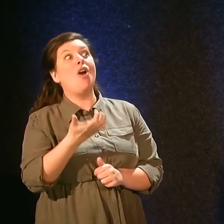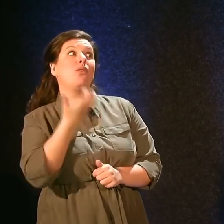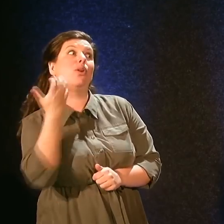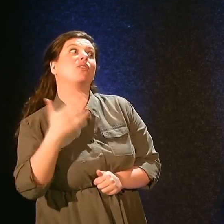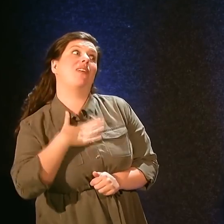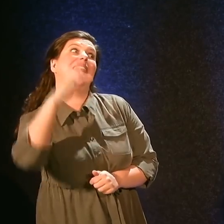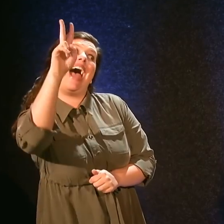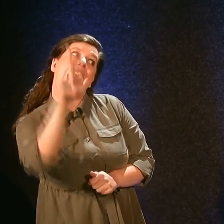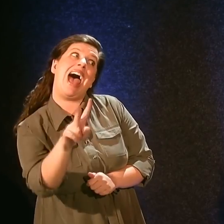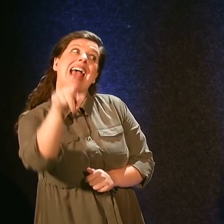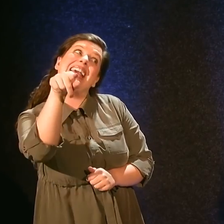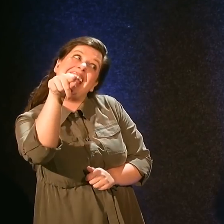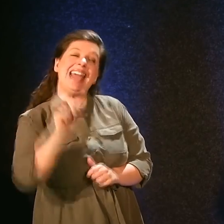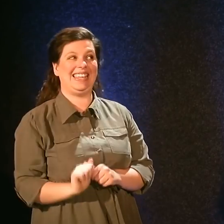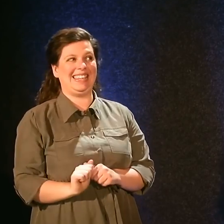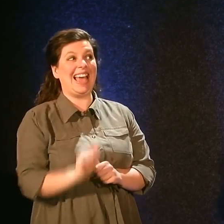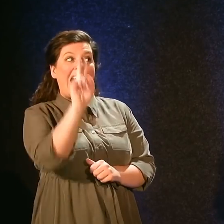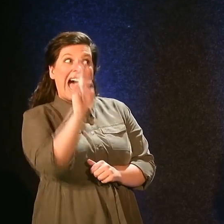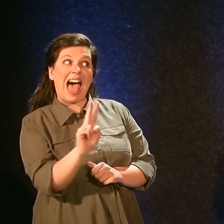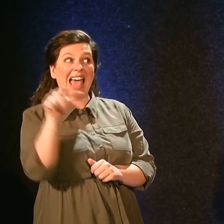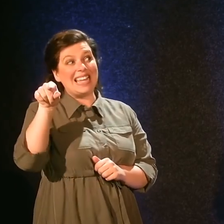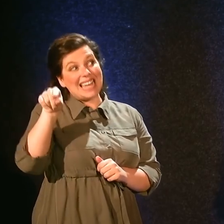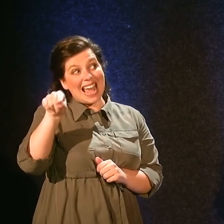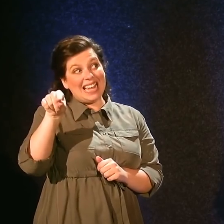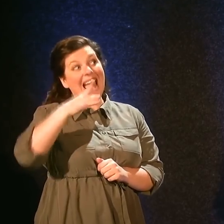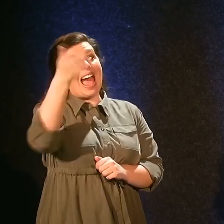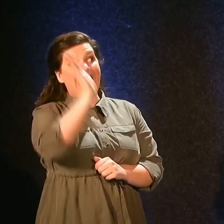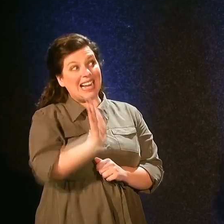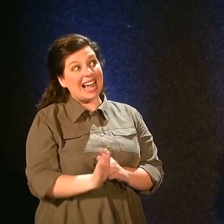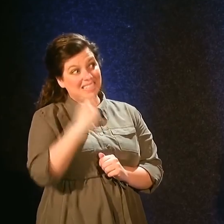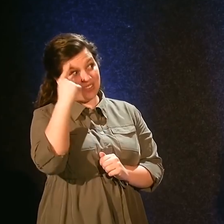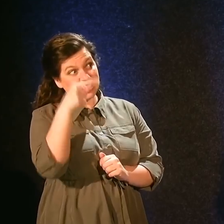vrucht van de HG. HG. Heilige Geest,